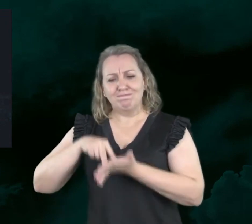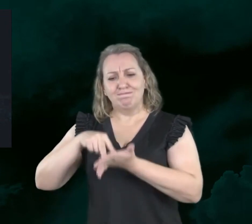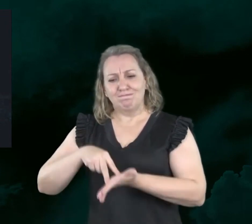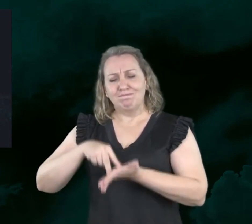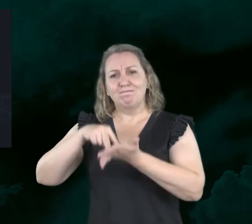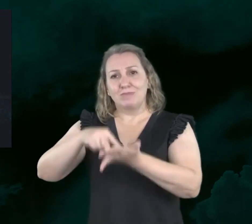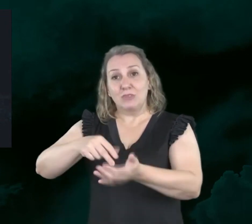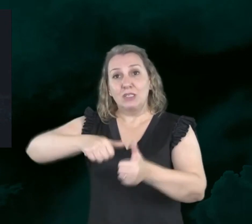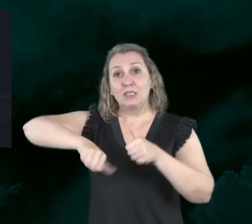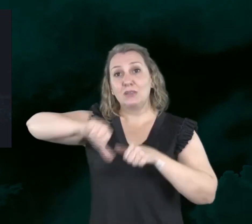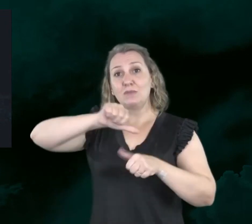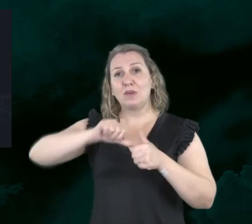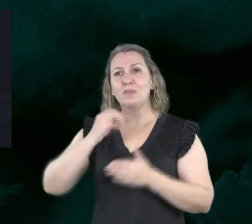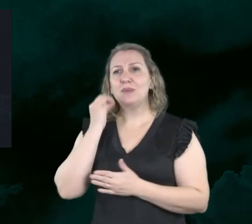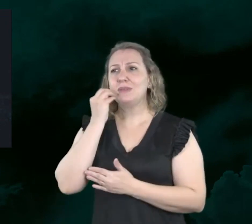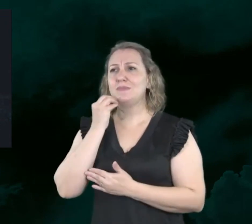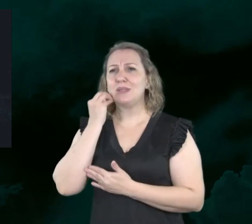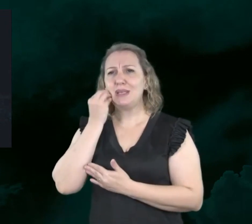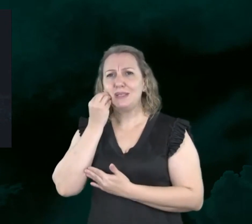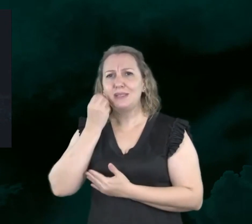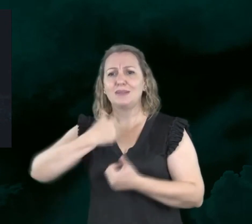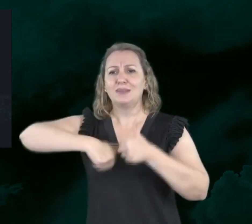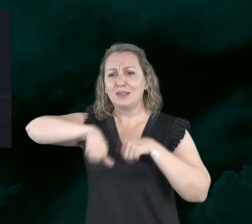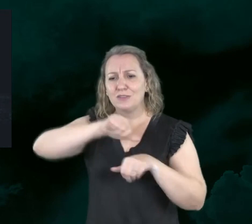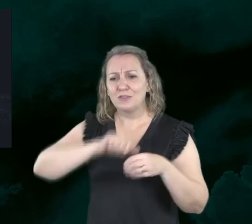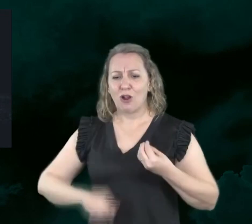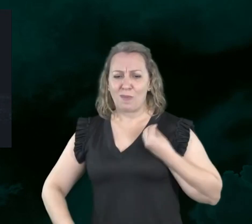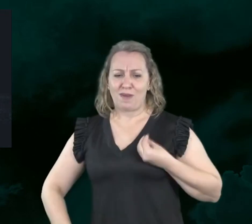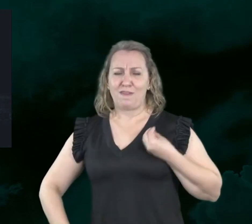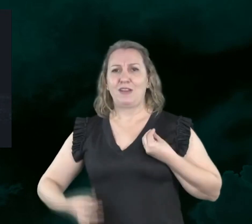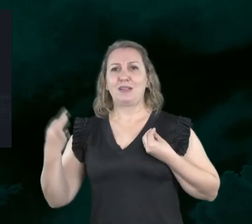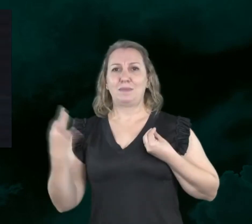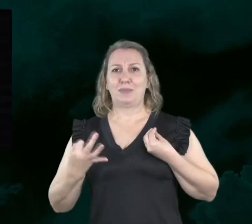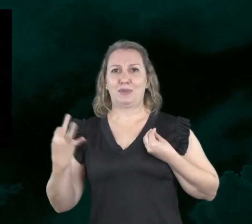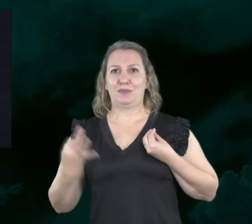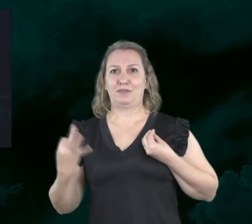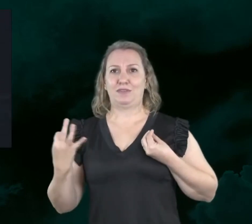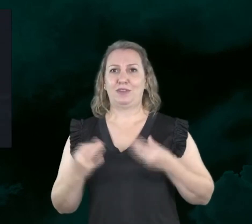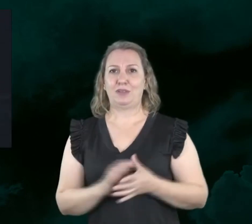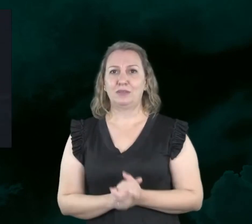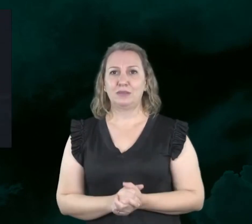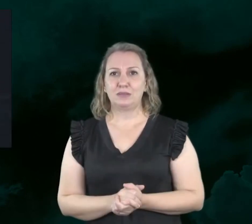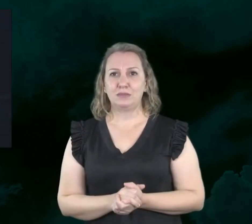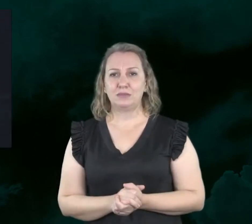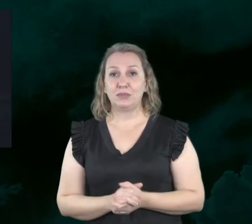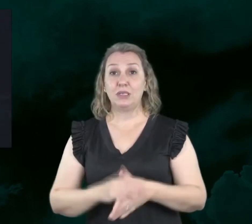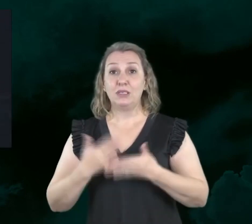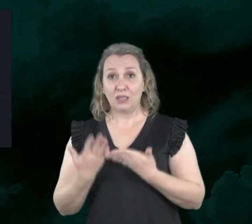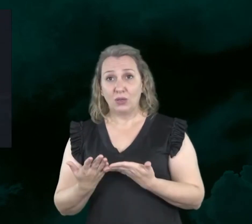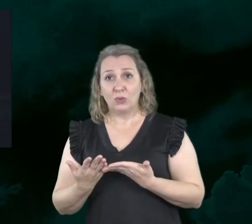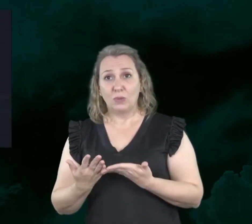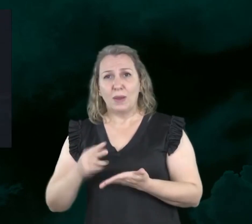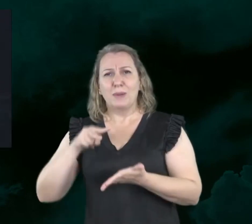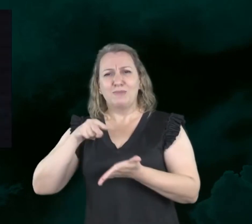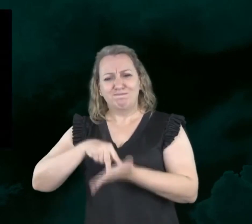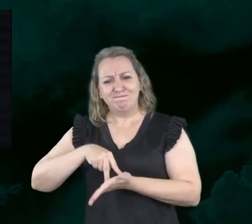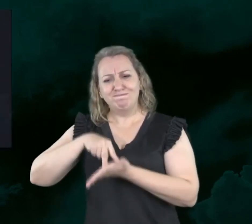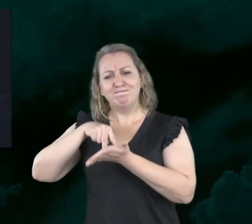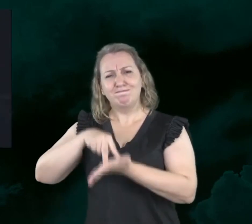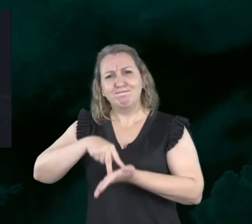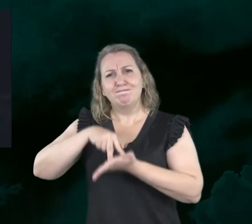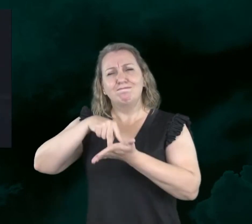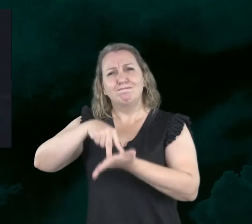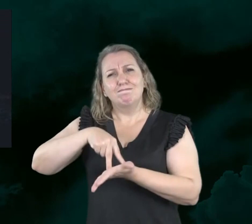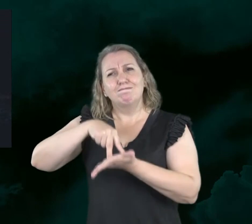o slide dizendo a perseverança, ela marca, tá? Não pode deixar lá,